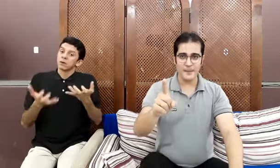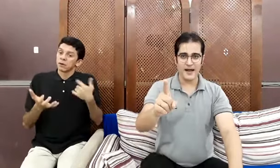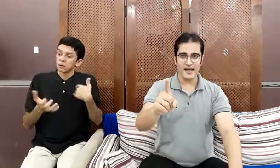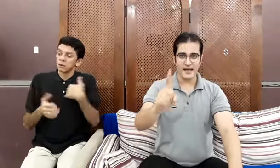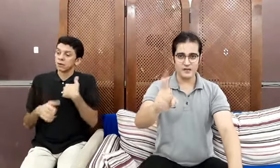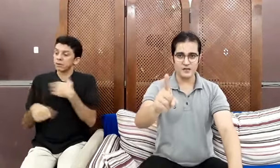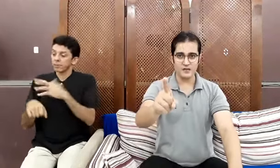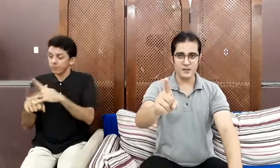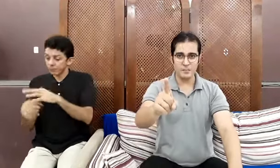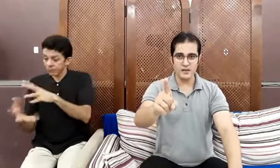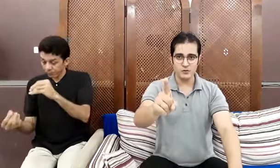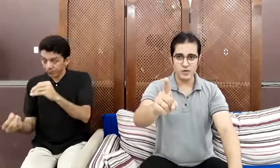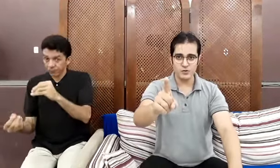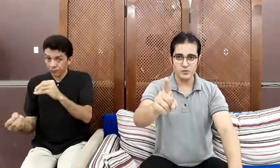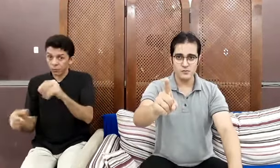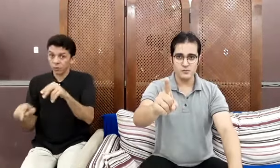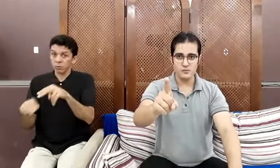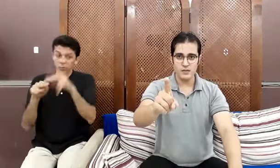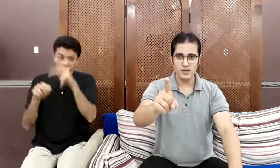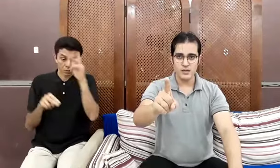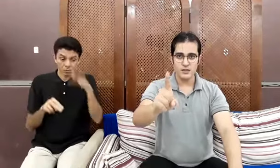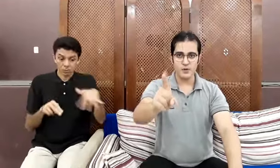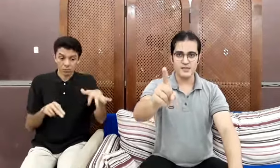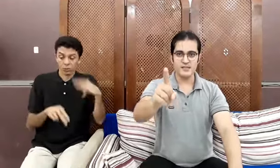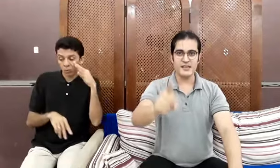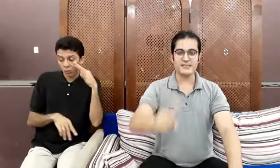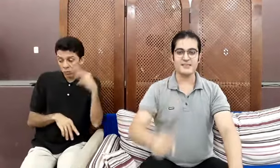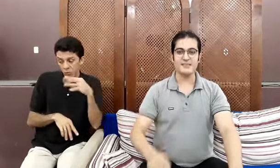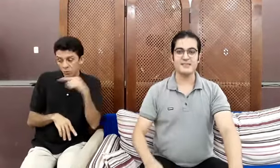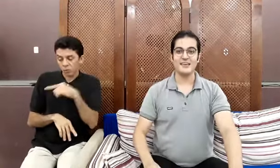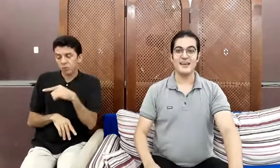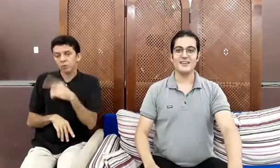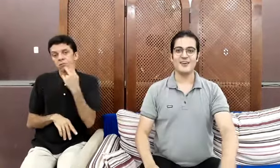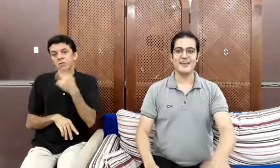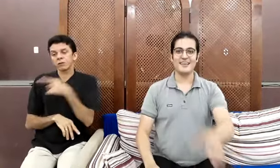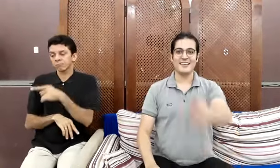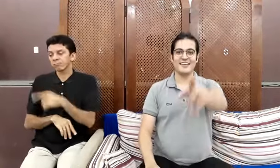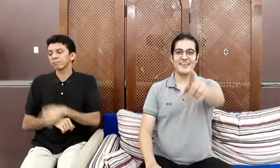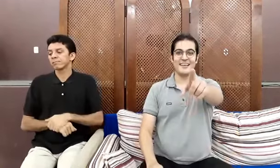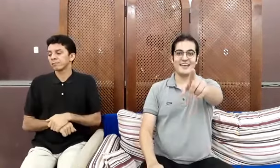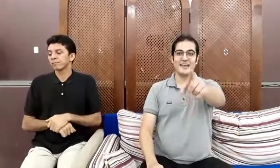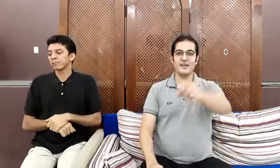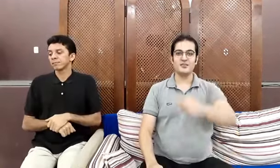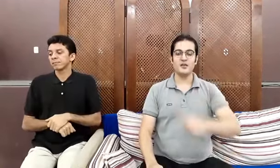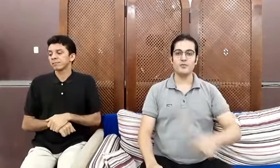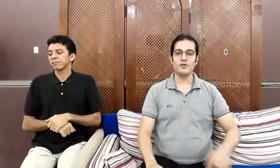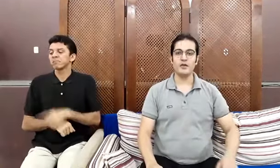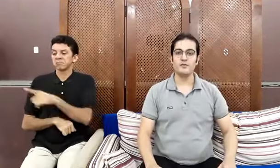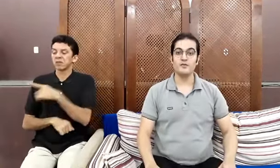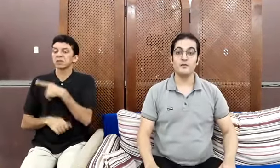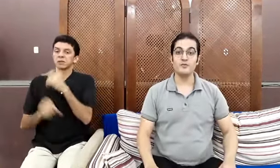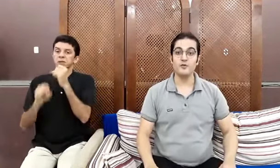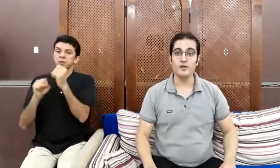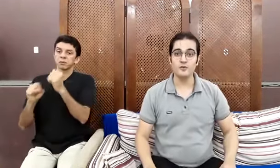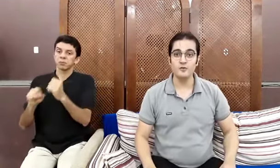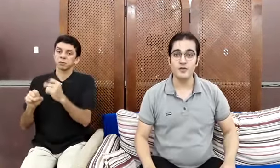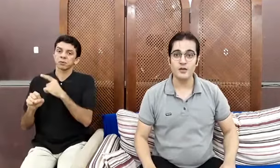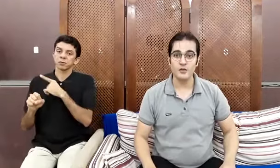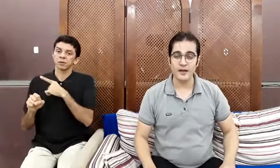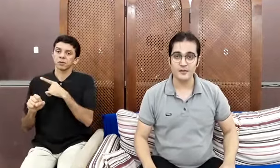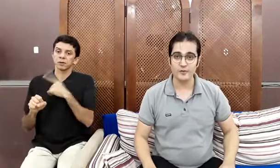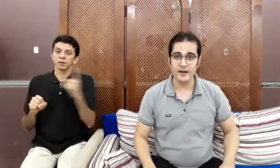olhar para esses que pediram jejum e possa dizer assim: eita, olha, eles têm poder, vamos